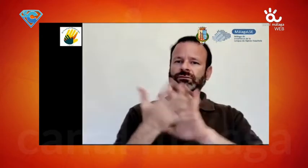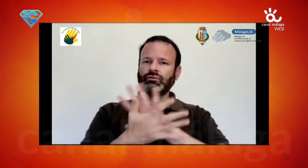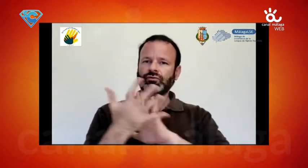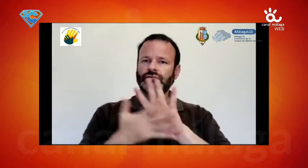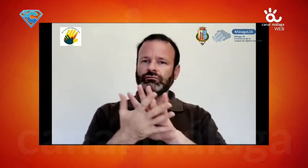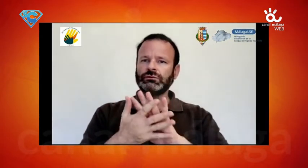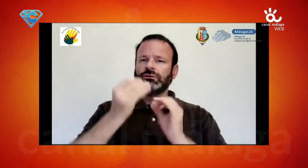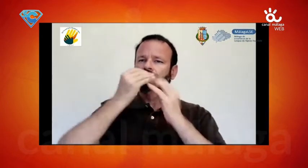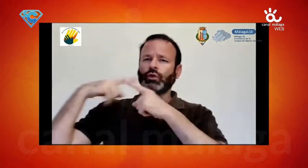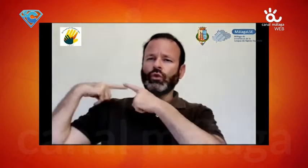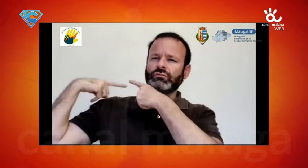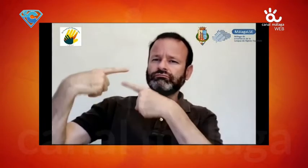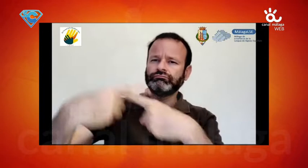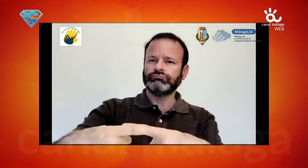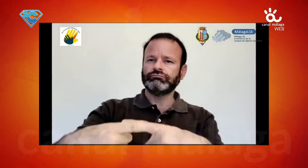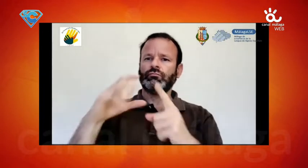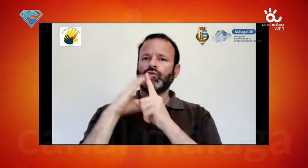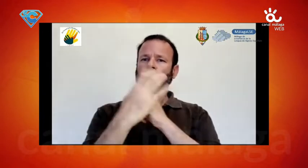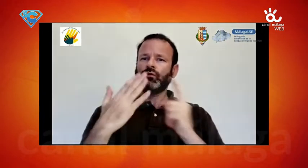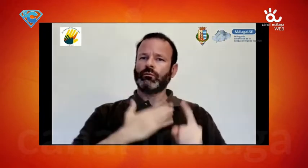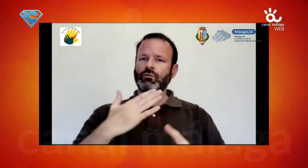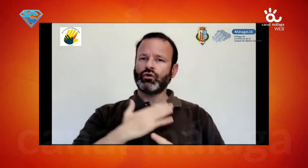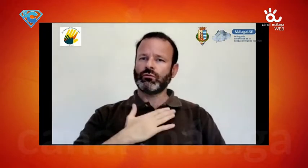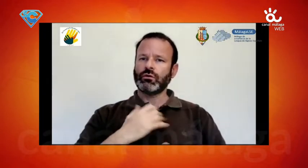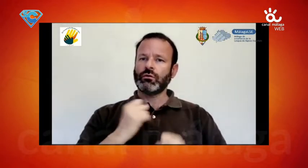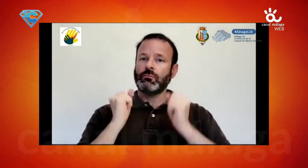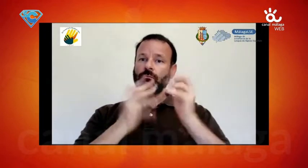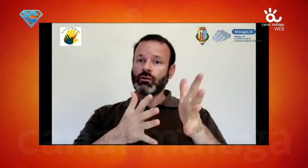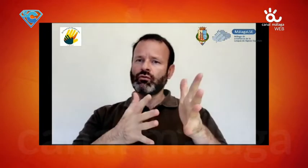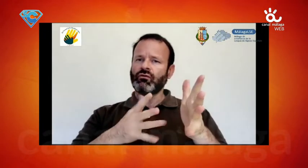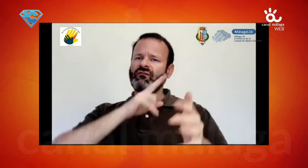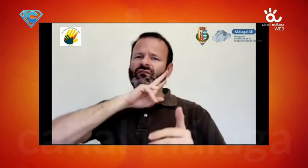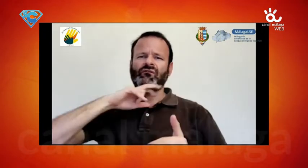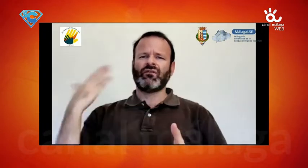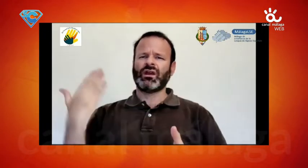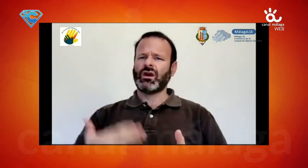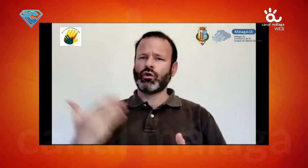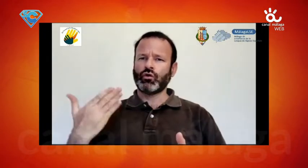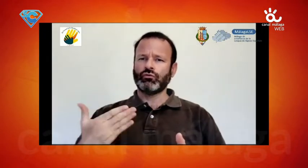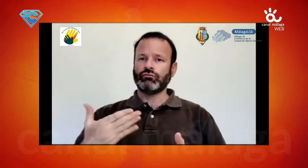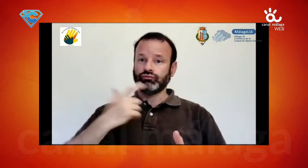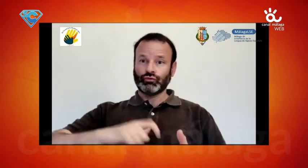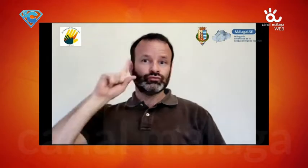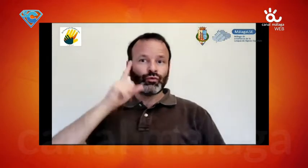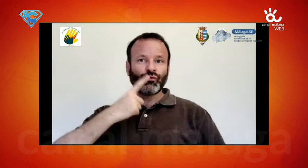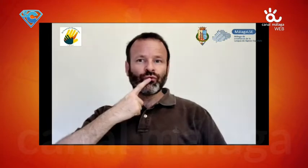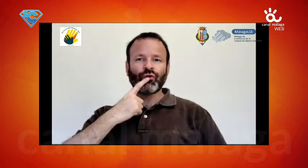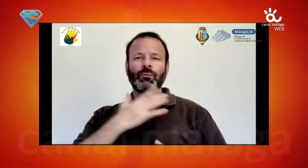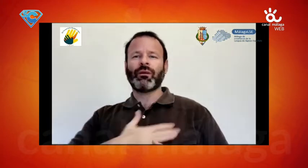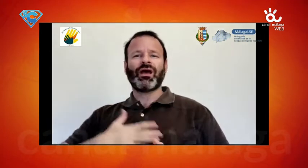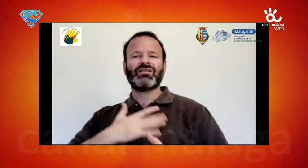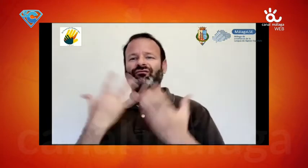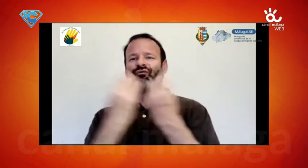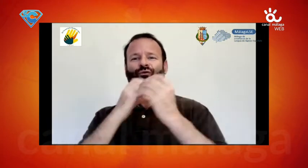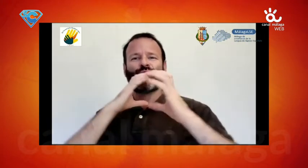La lengua de signos históricamente ha sido nuestra forma de comunicación, por eso tiene muchísimo valor. Yo,